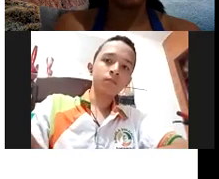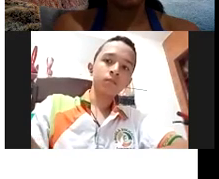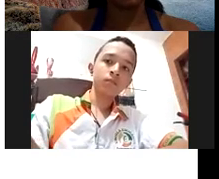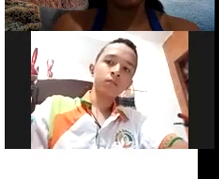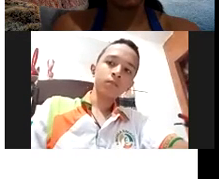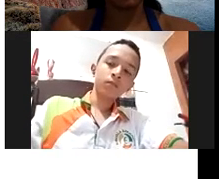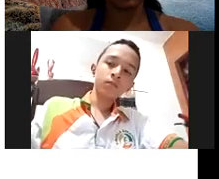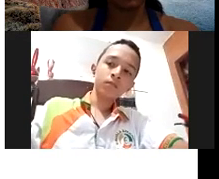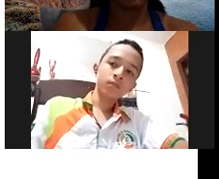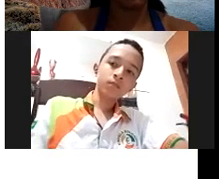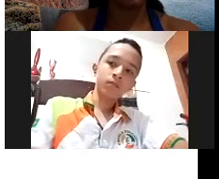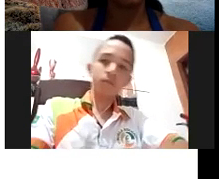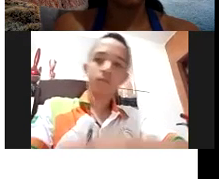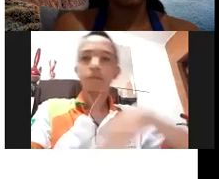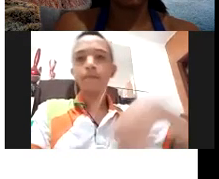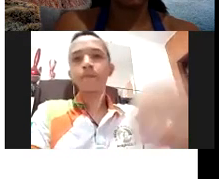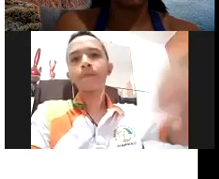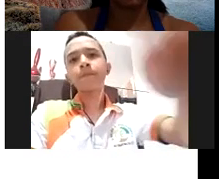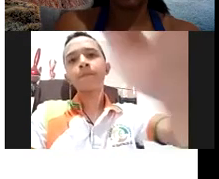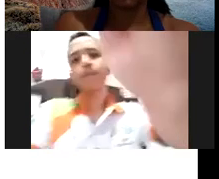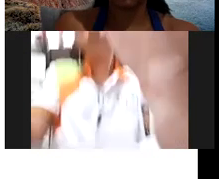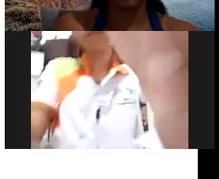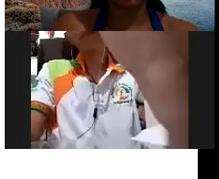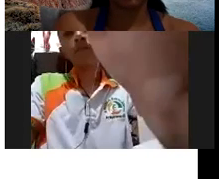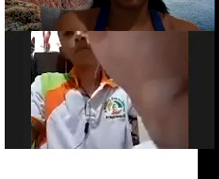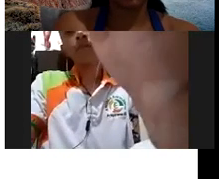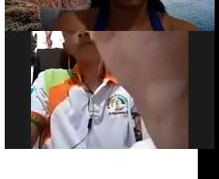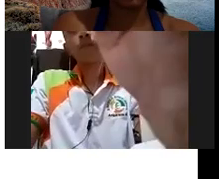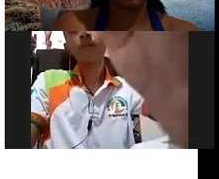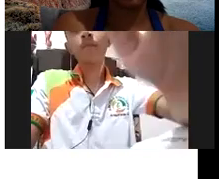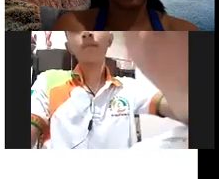E aí E aí